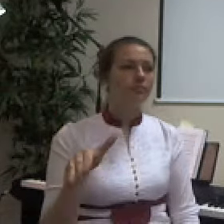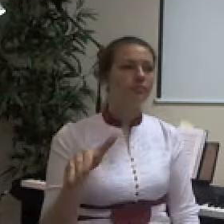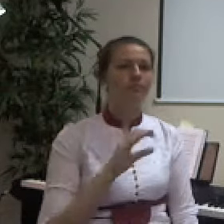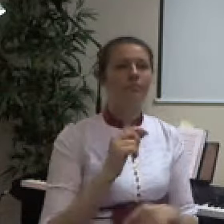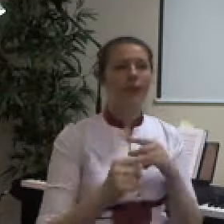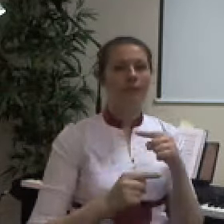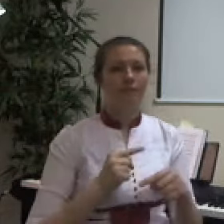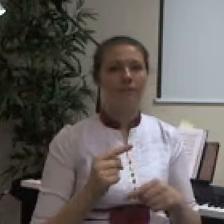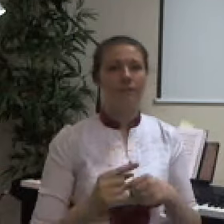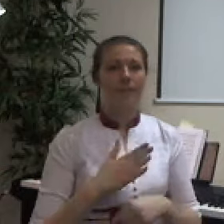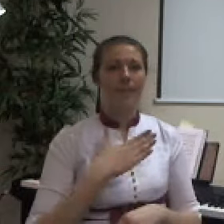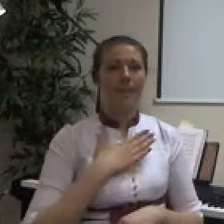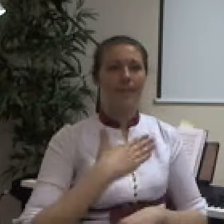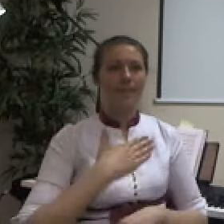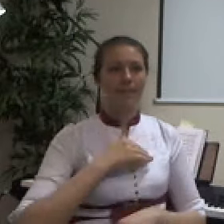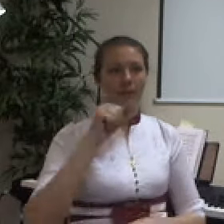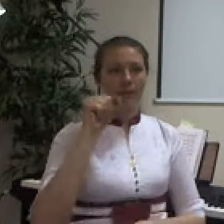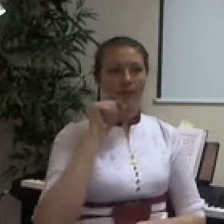грехи.